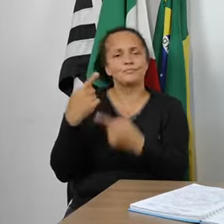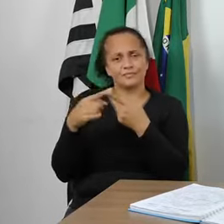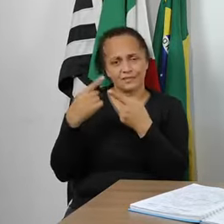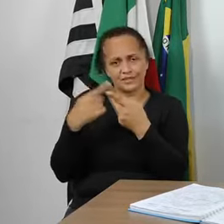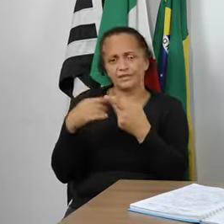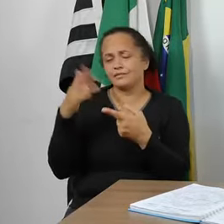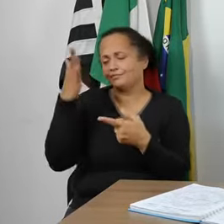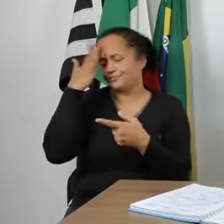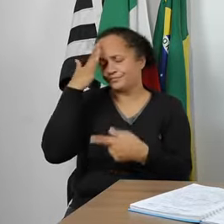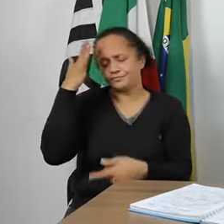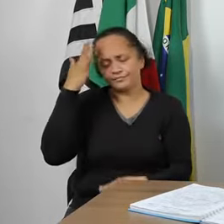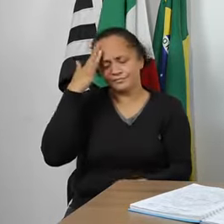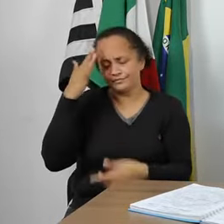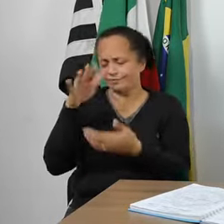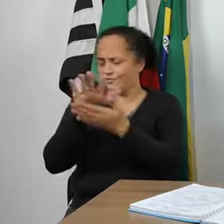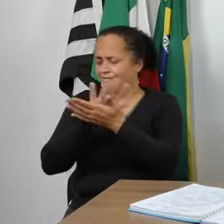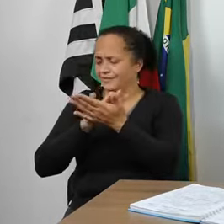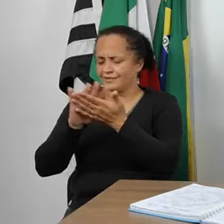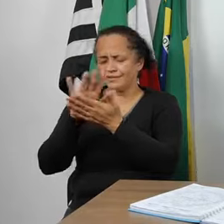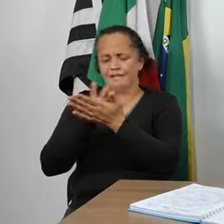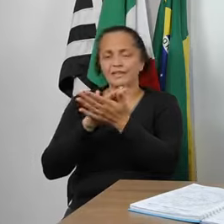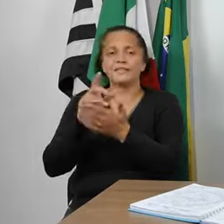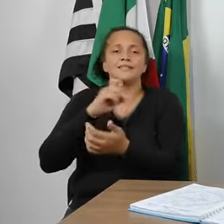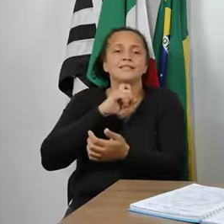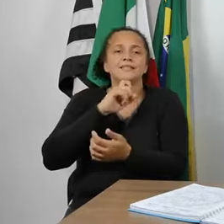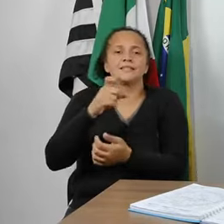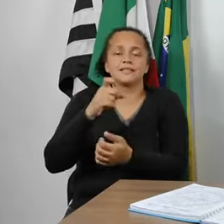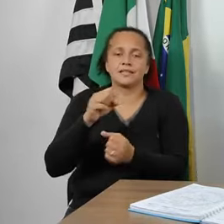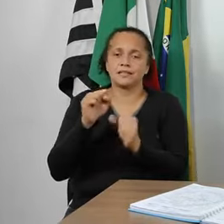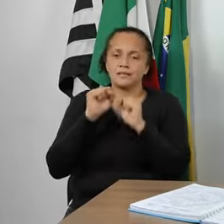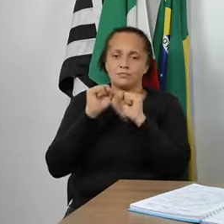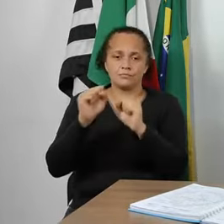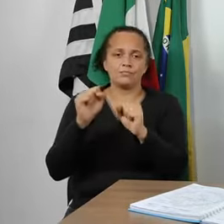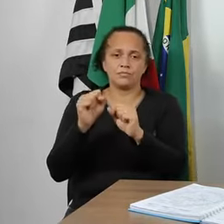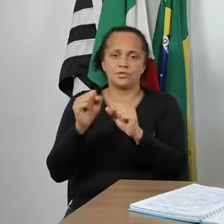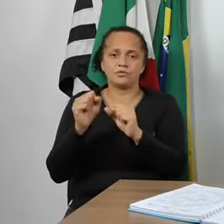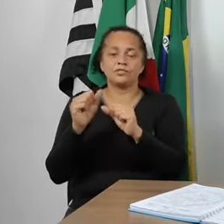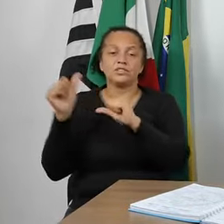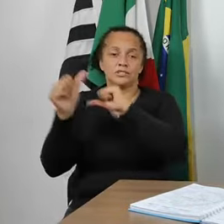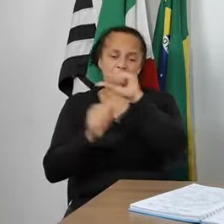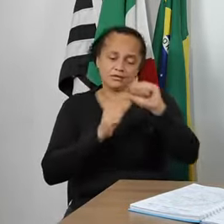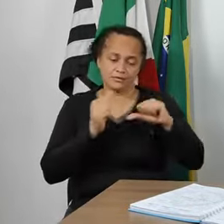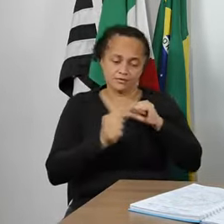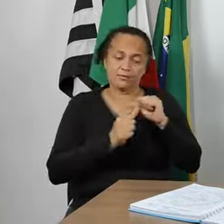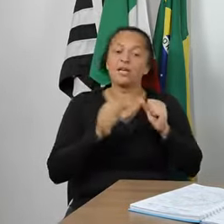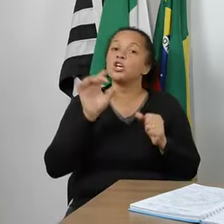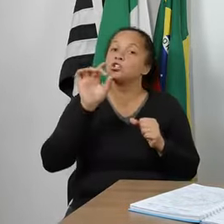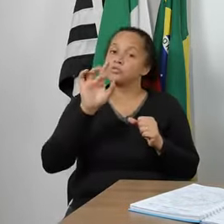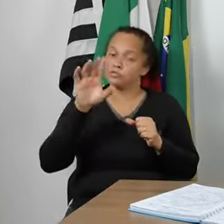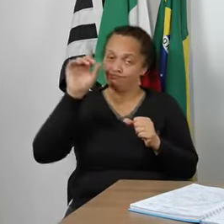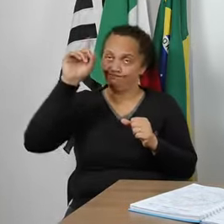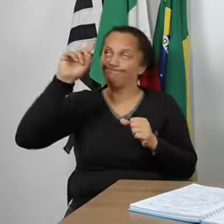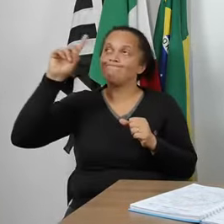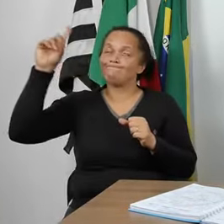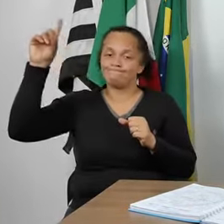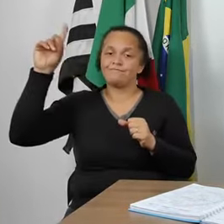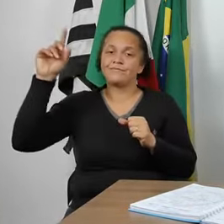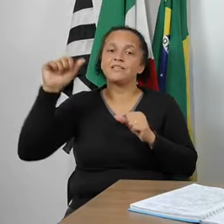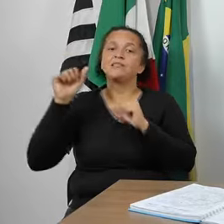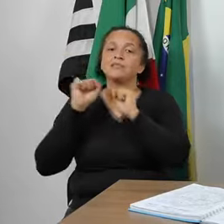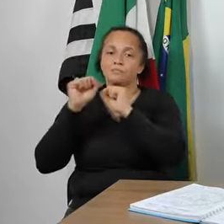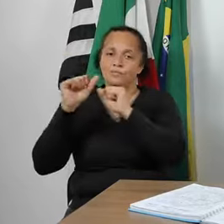que nada e ninguém pode preencher o vazio do nosso ser. Nada e ninguém pode